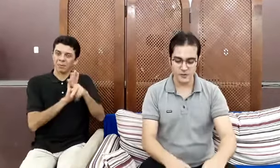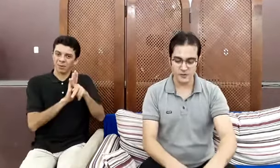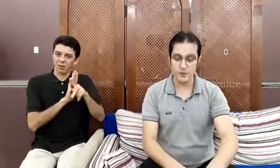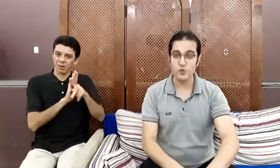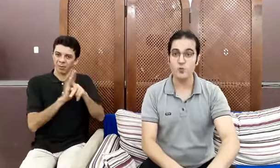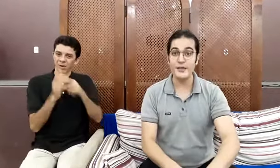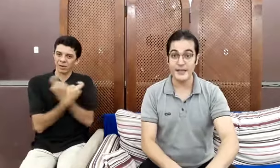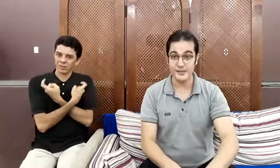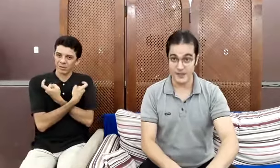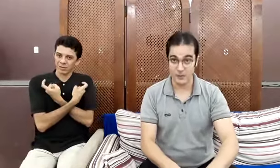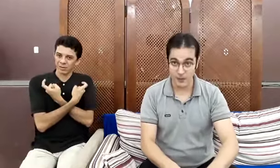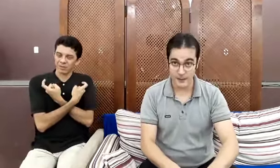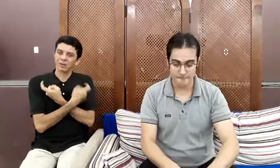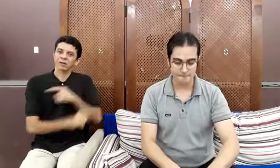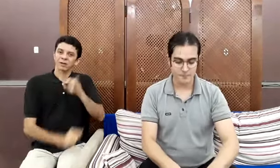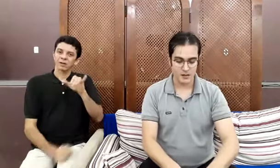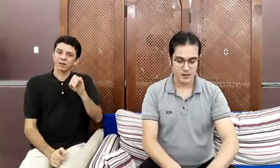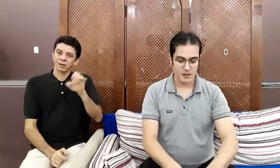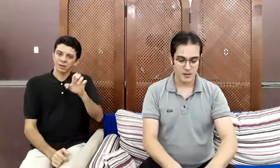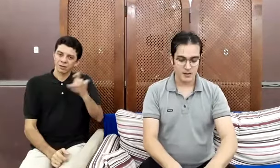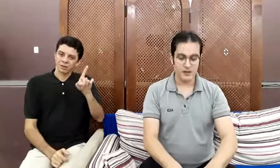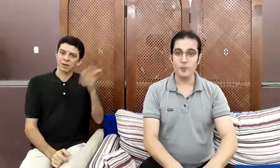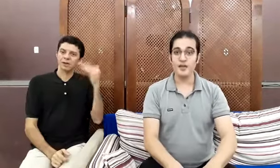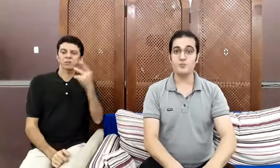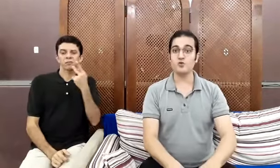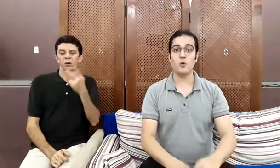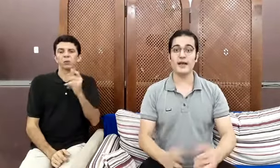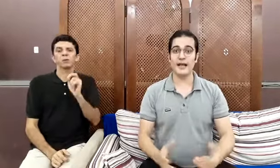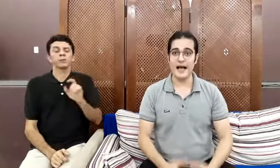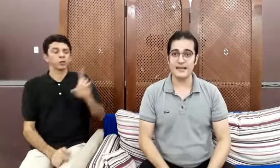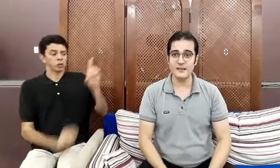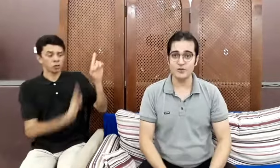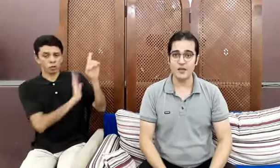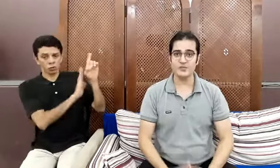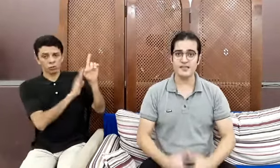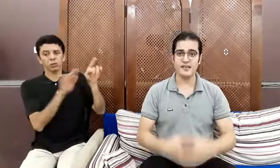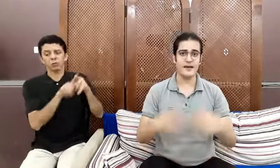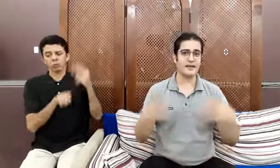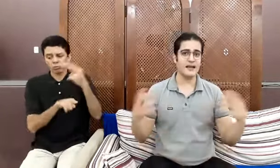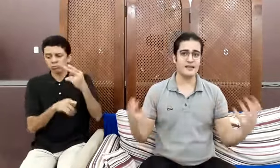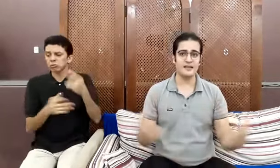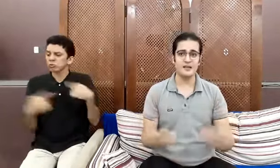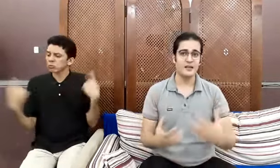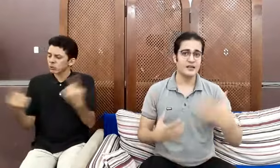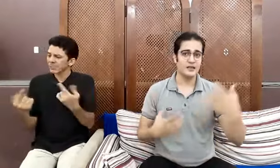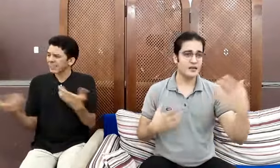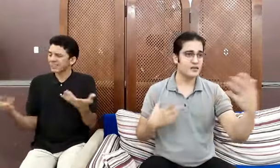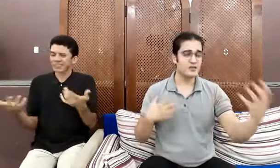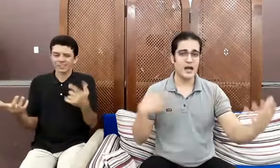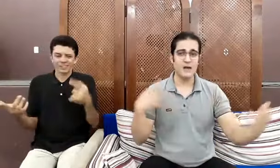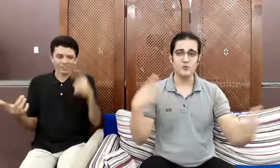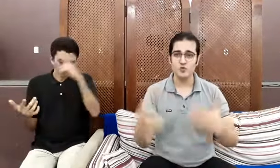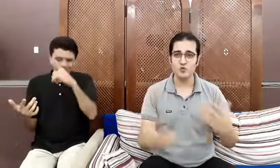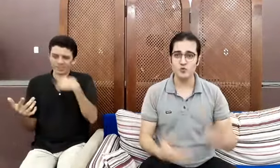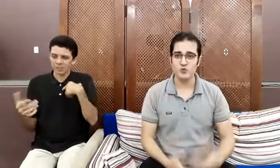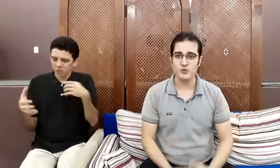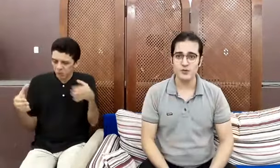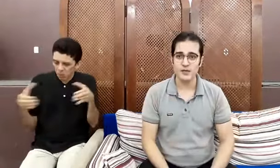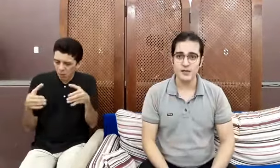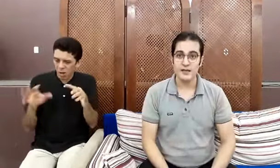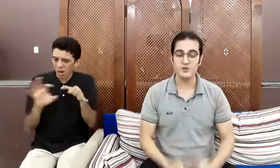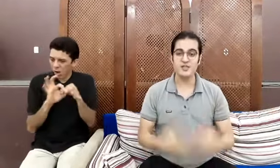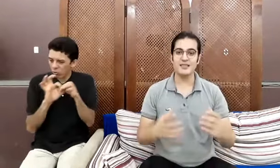estamos vivendo como igreja agora, de não podermos congregar, de não termos essa liberdade de estarmos